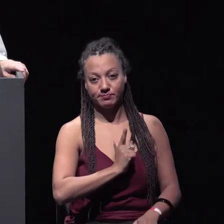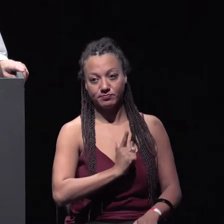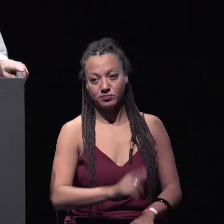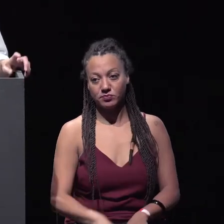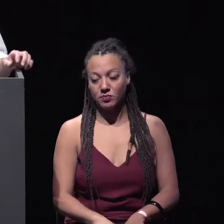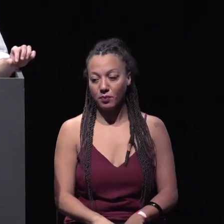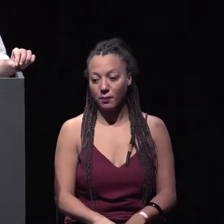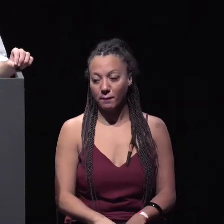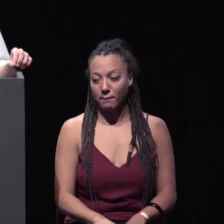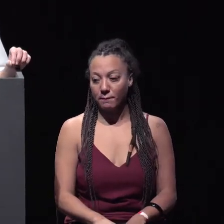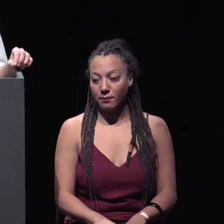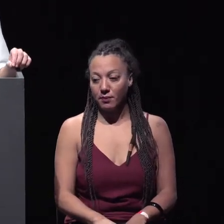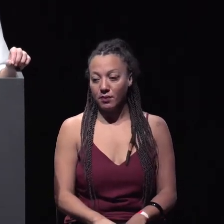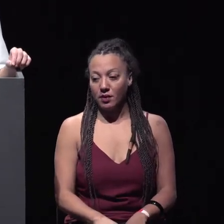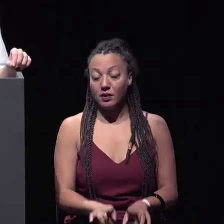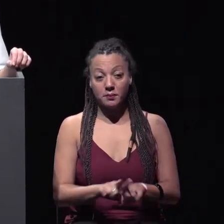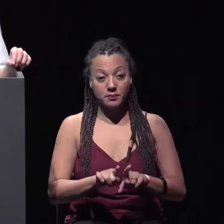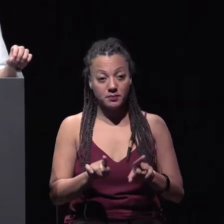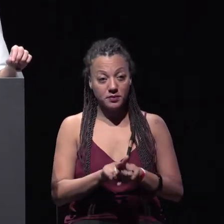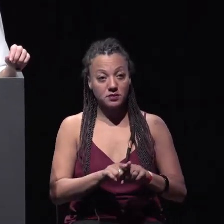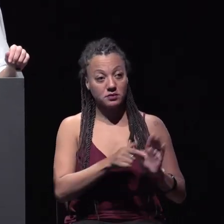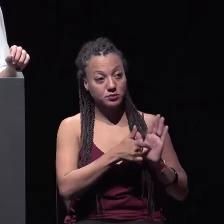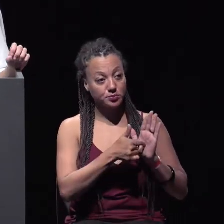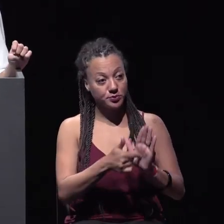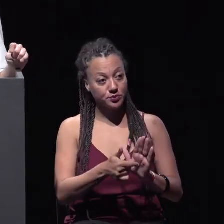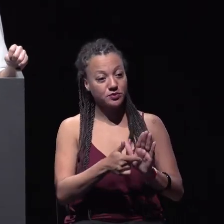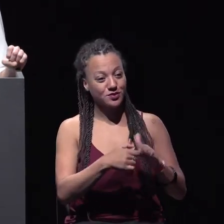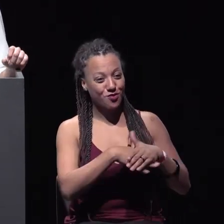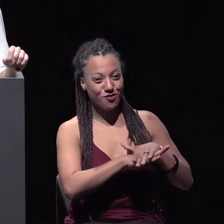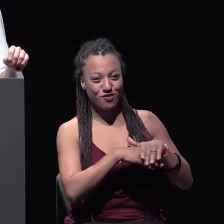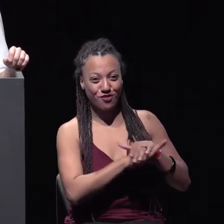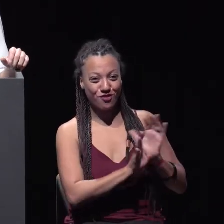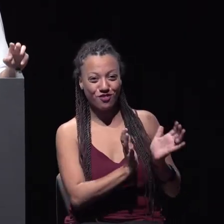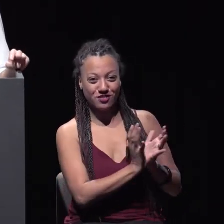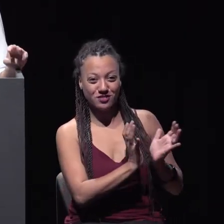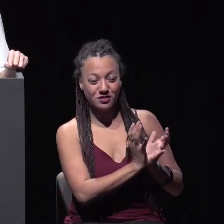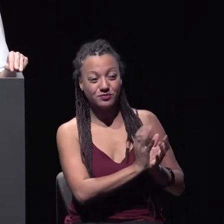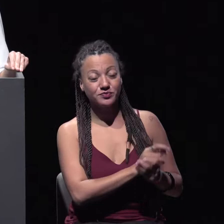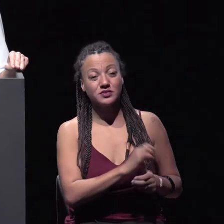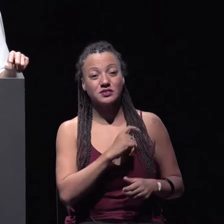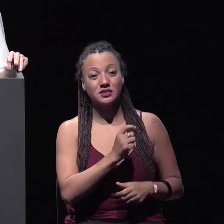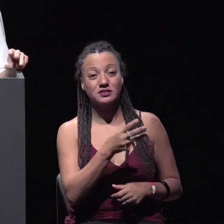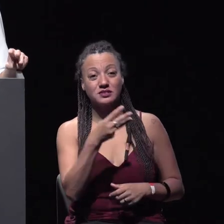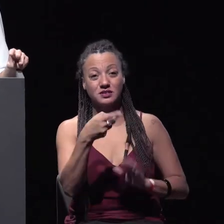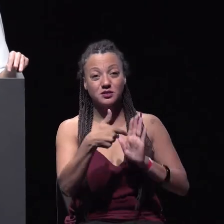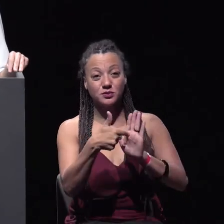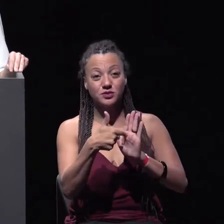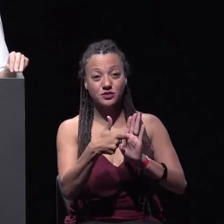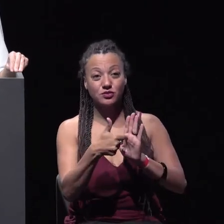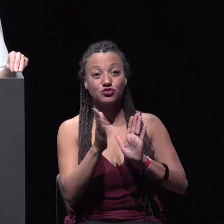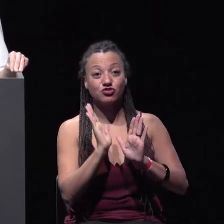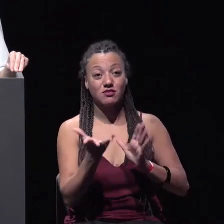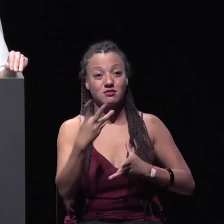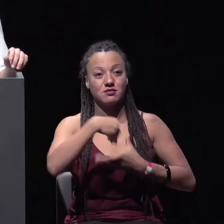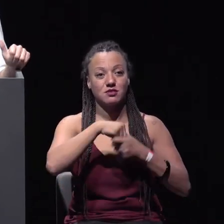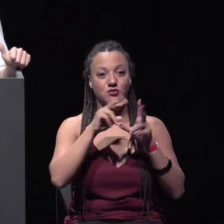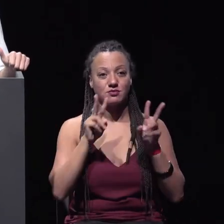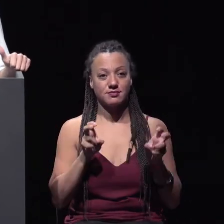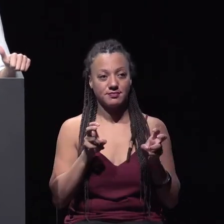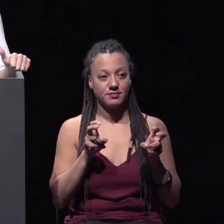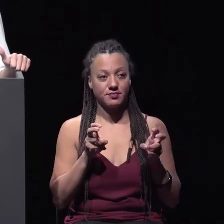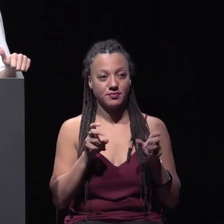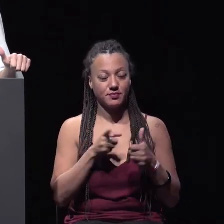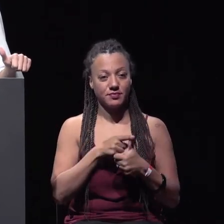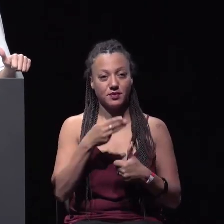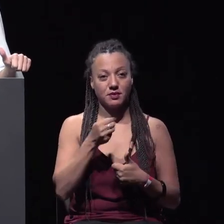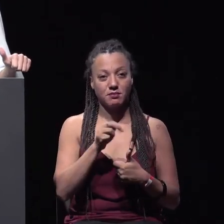a gente tem abertas além da exposição da nossa coleção mas servem transformação três exposições que já fazem parte desse ciclo a exposição